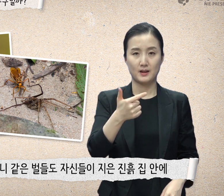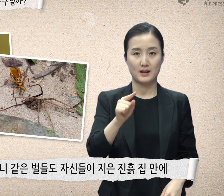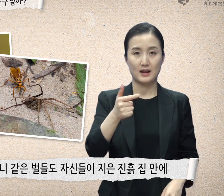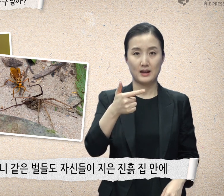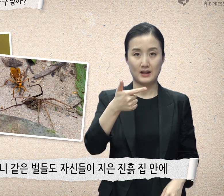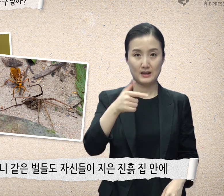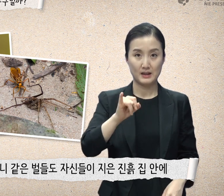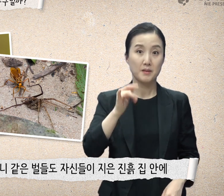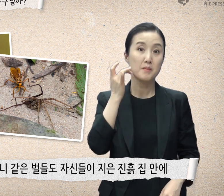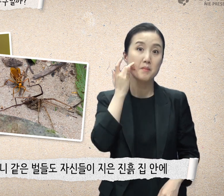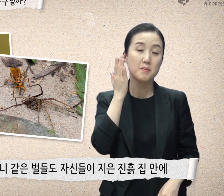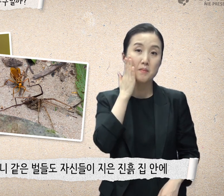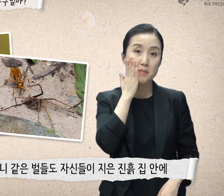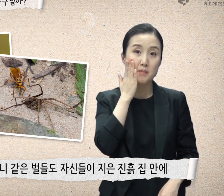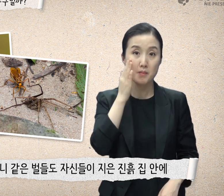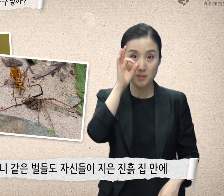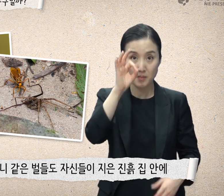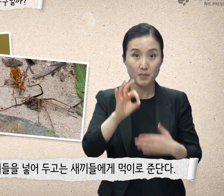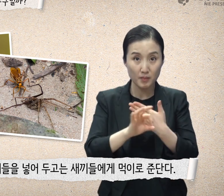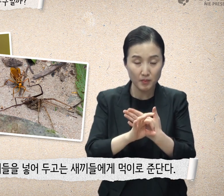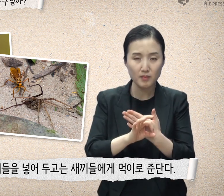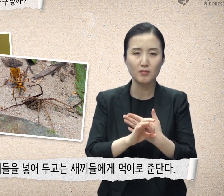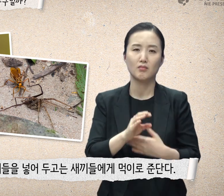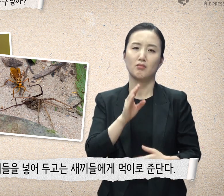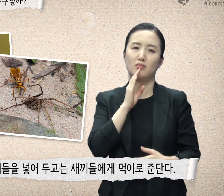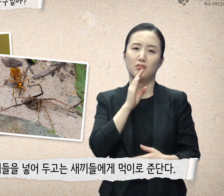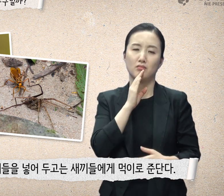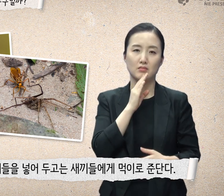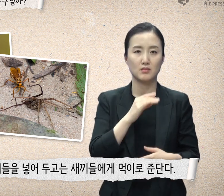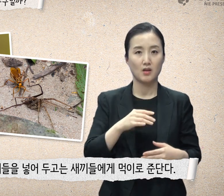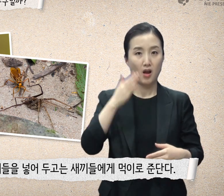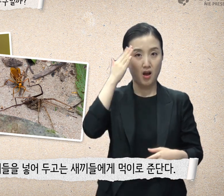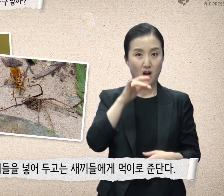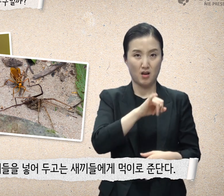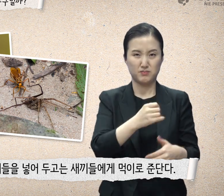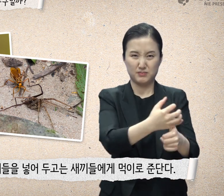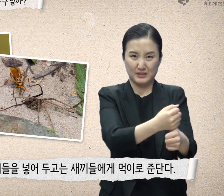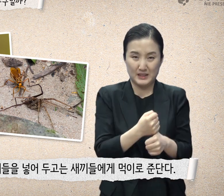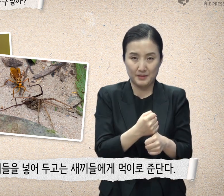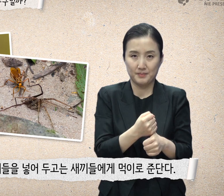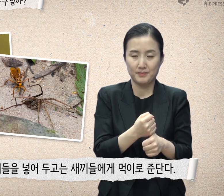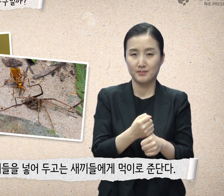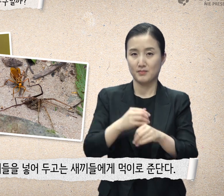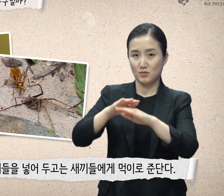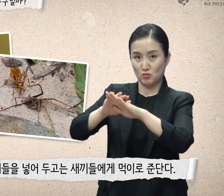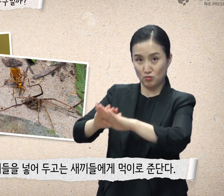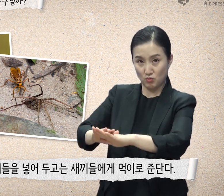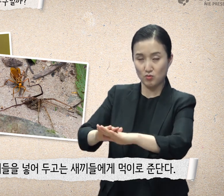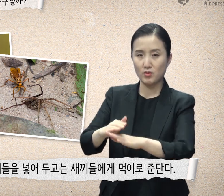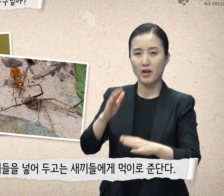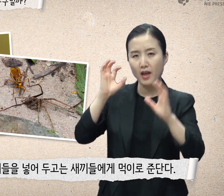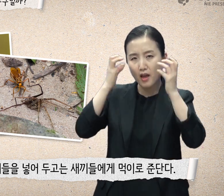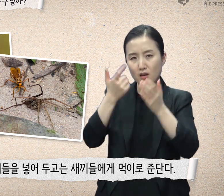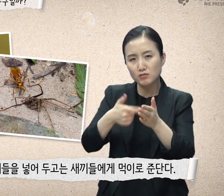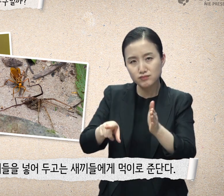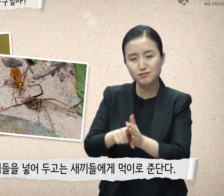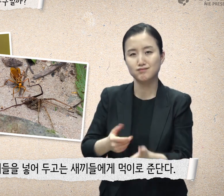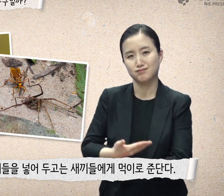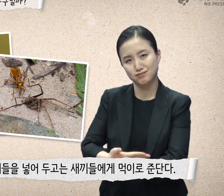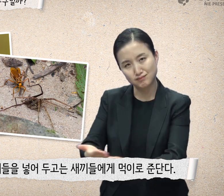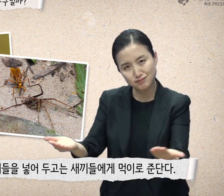자신들이 지은 진흙집 안에 마비시킨 거미들을 넣어두고는 새끼들에게 먹이로 준단다.